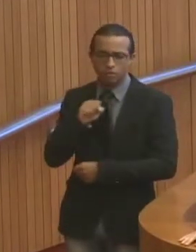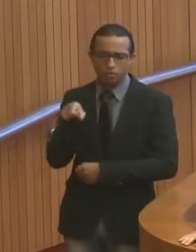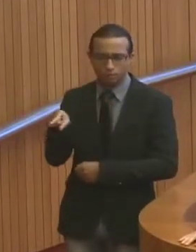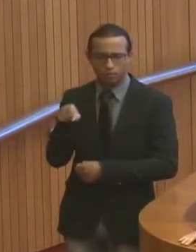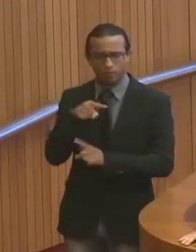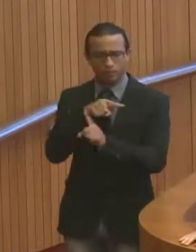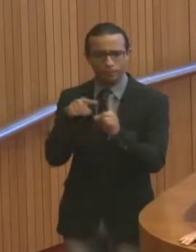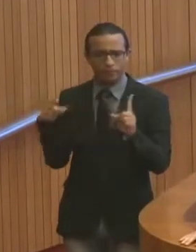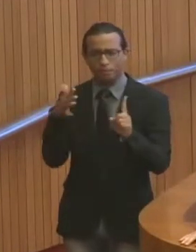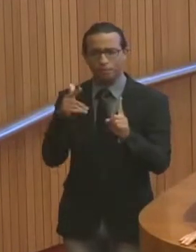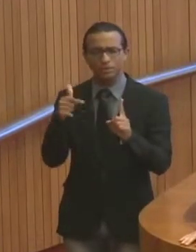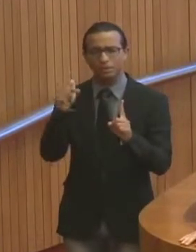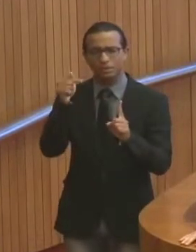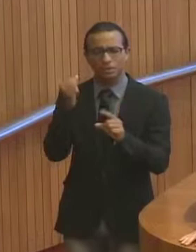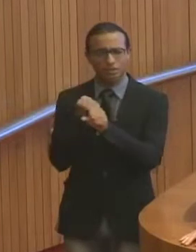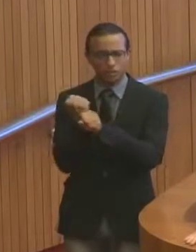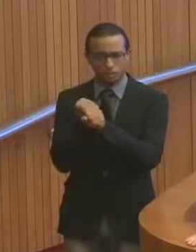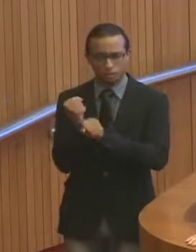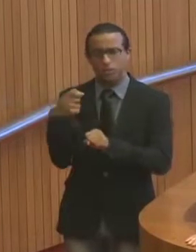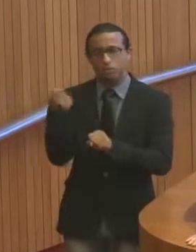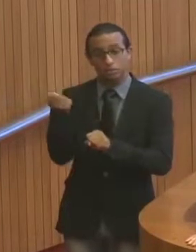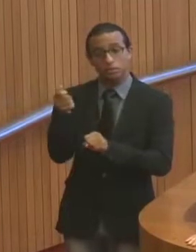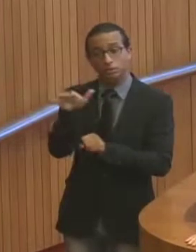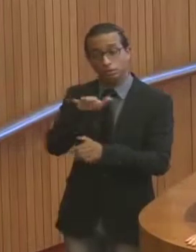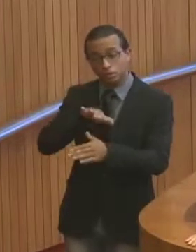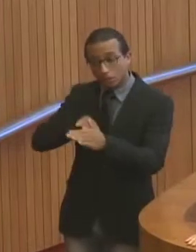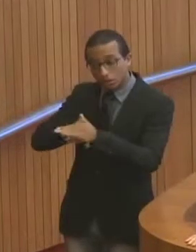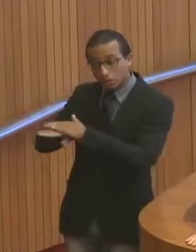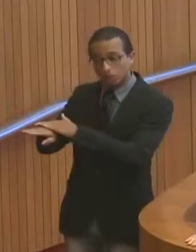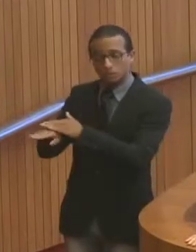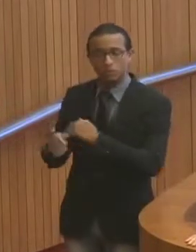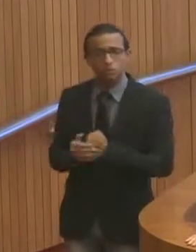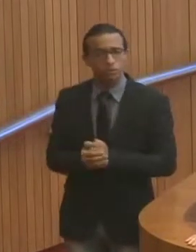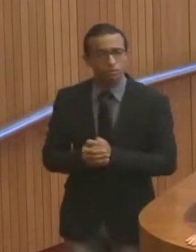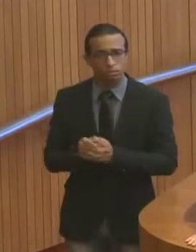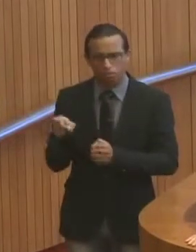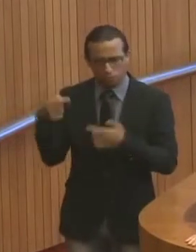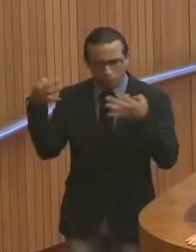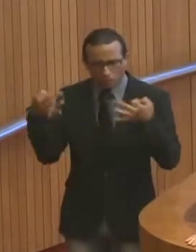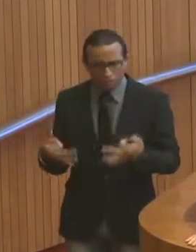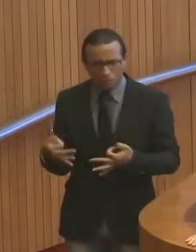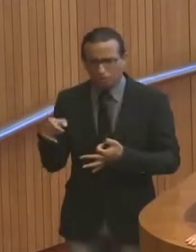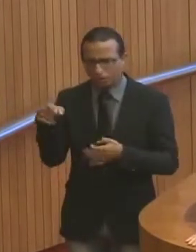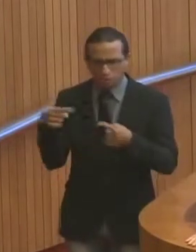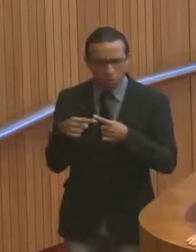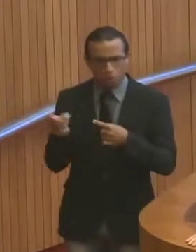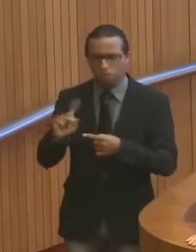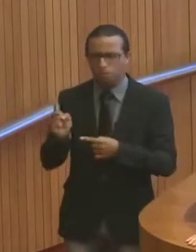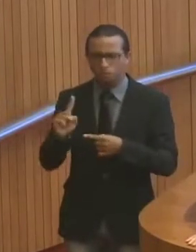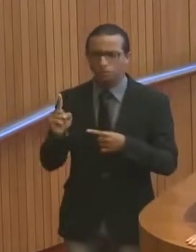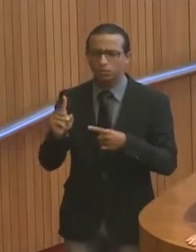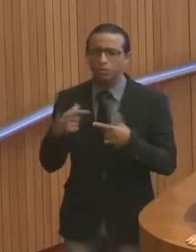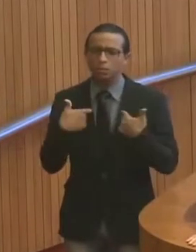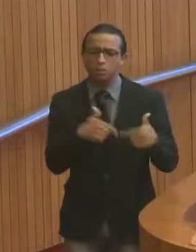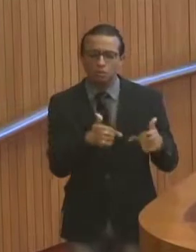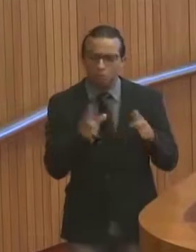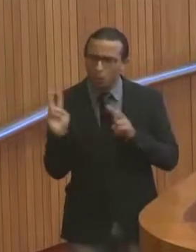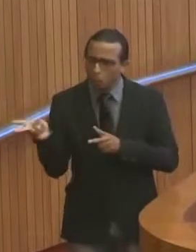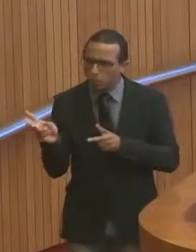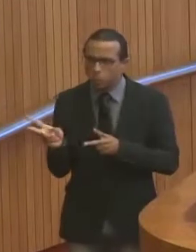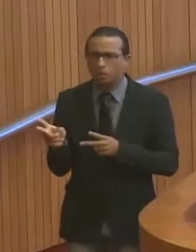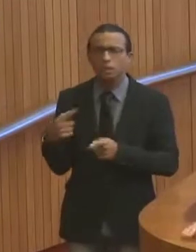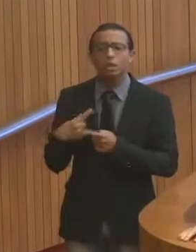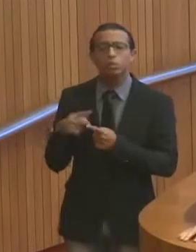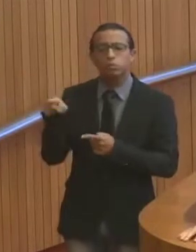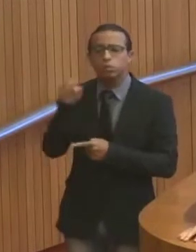tem mais de 7 anos que não deveria estar rodando, não deveria estar prestando serviço à comunidade, e por